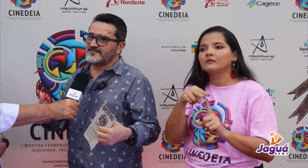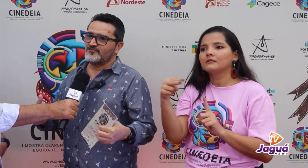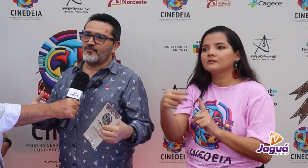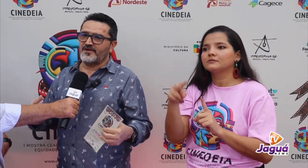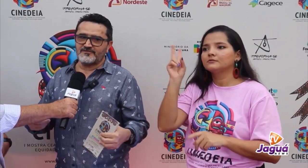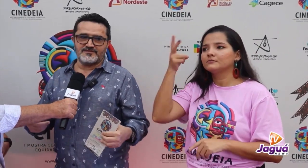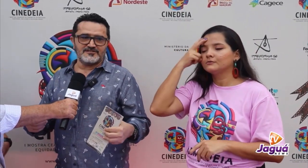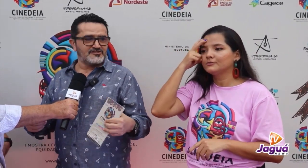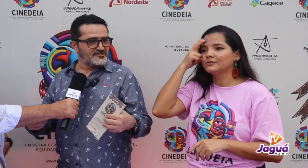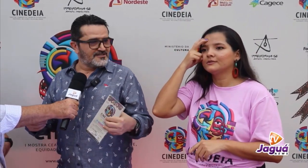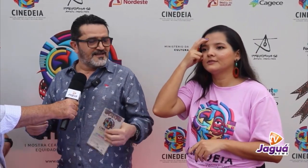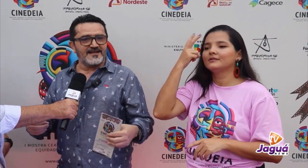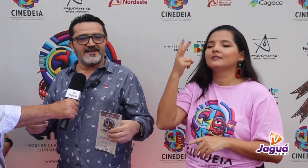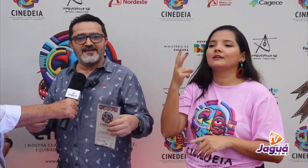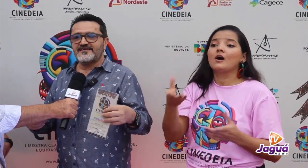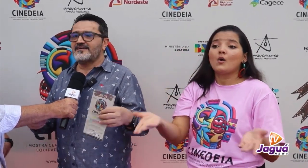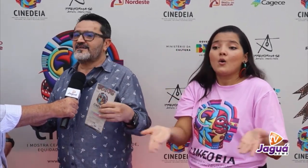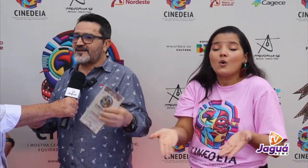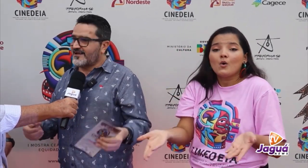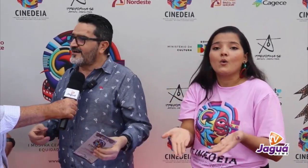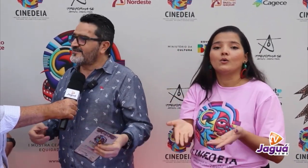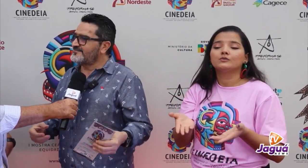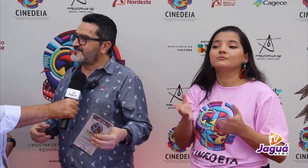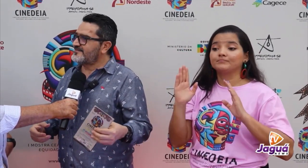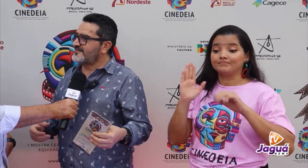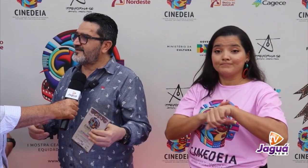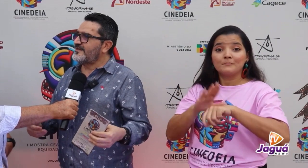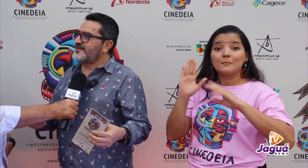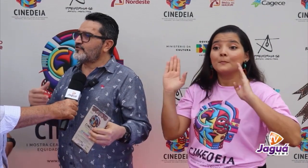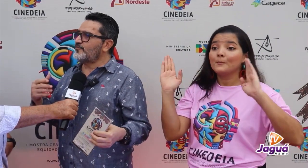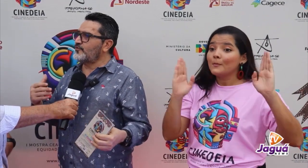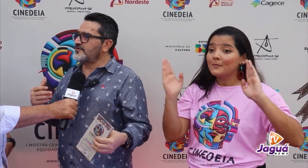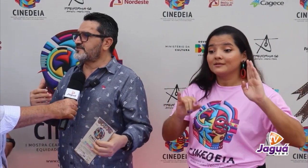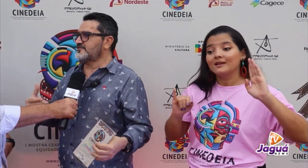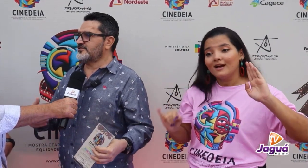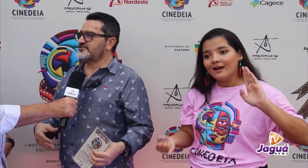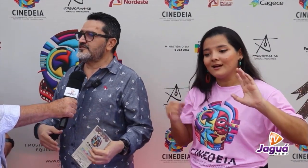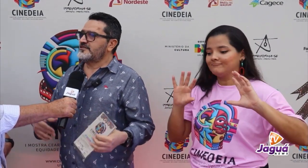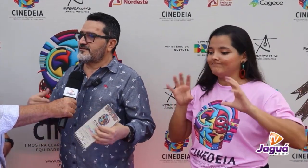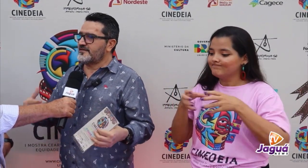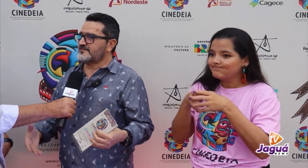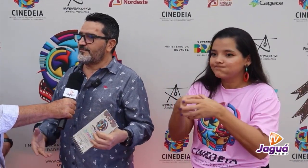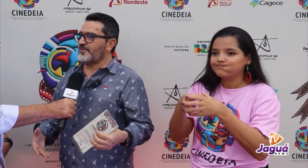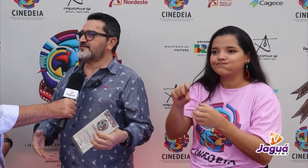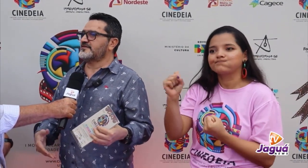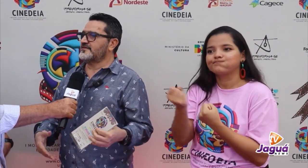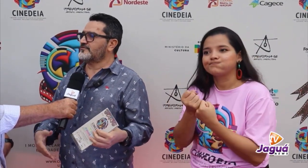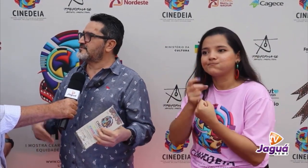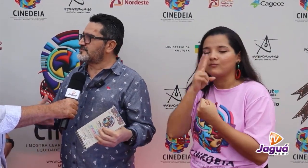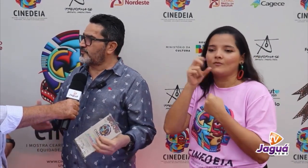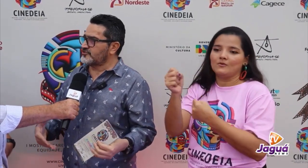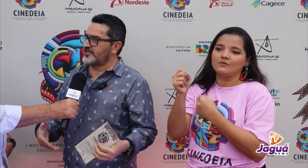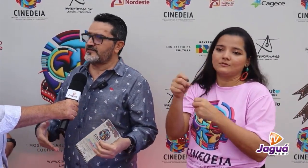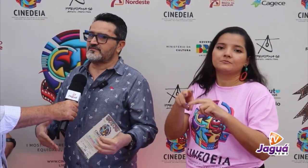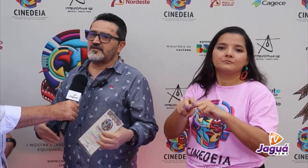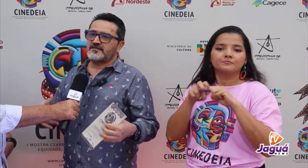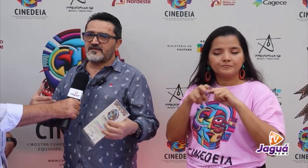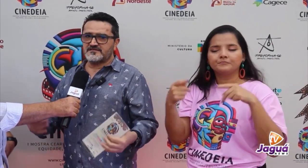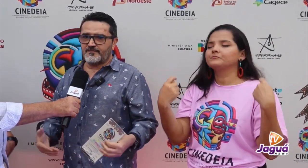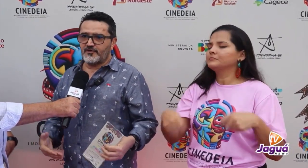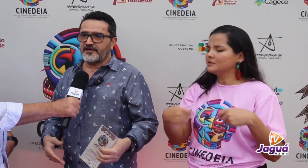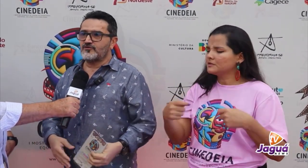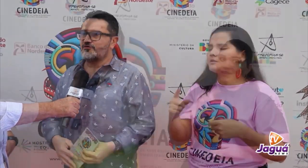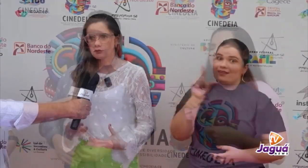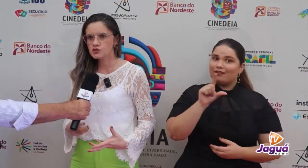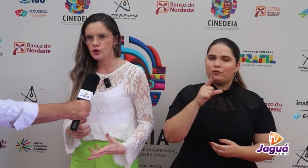é esse o momento da gente chegar e agregar. Né? Então, por isso que a gente tem que ser parceiro desses projetos,